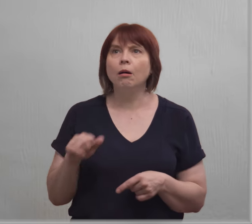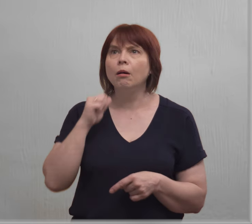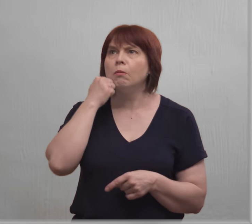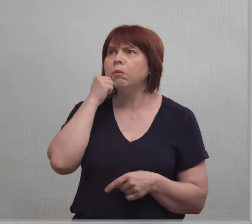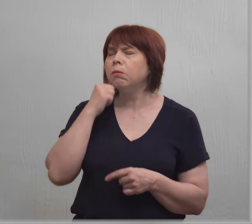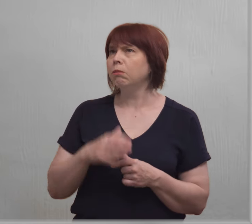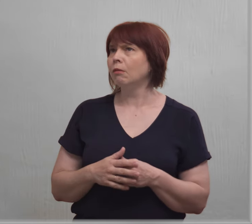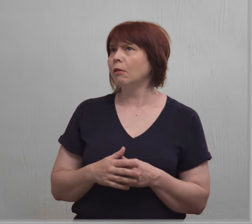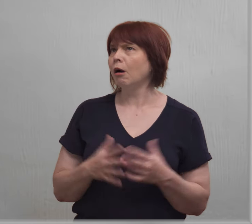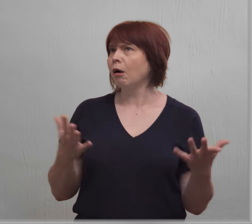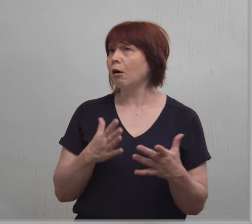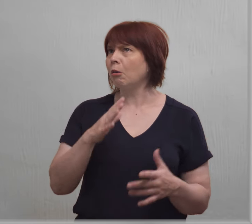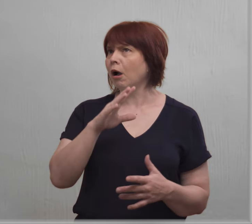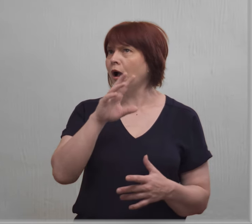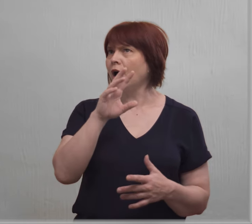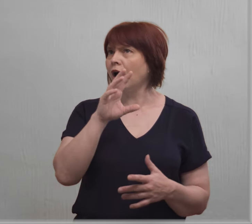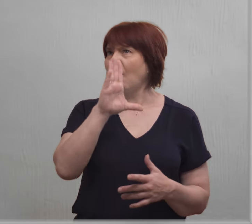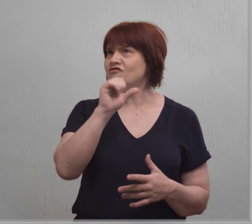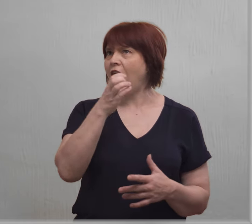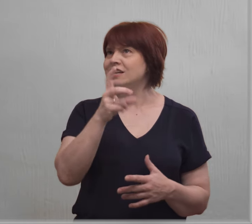какого Васю, сына Юры?»